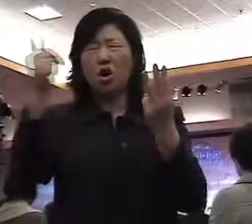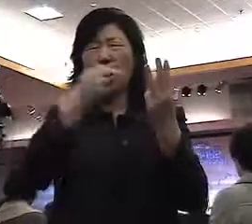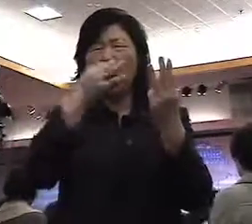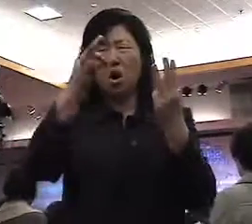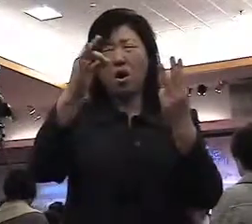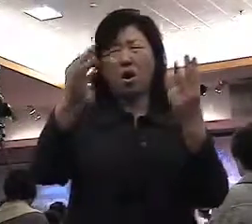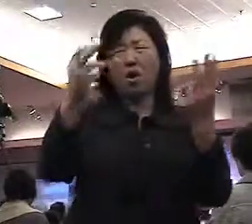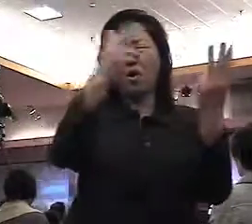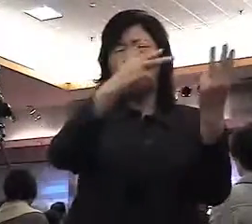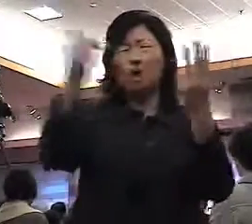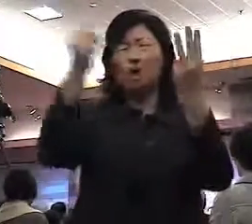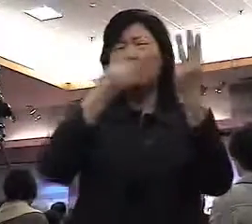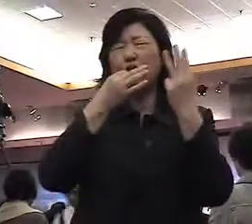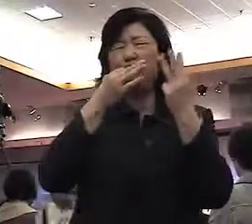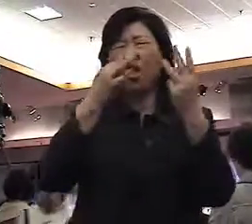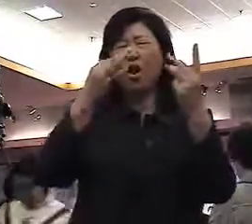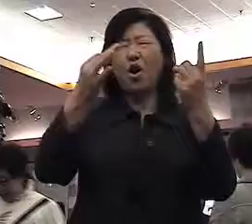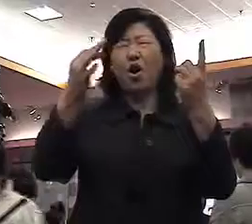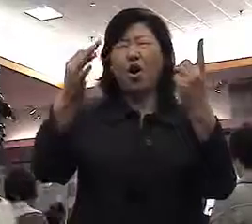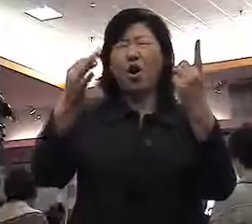주여,